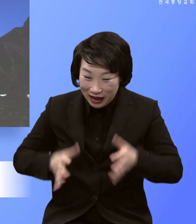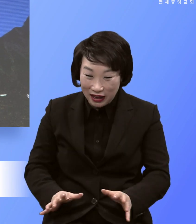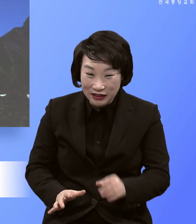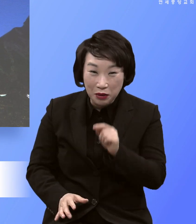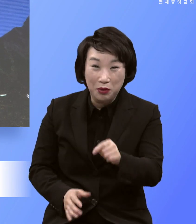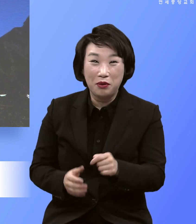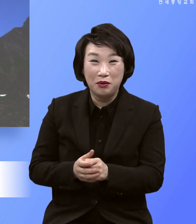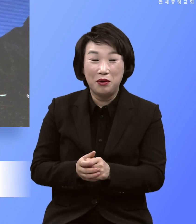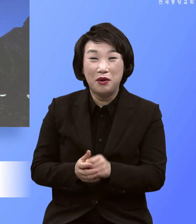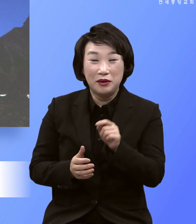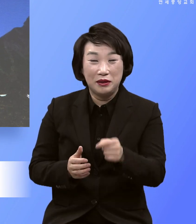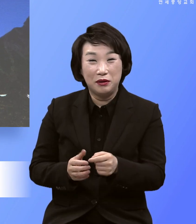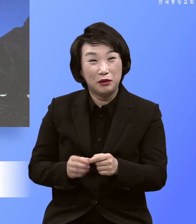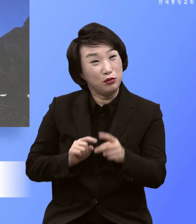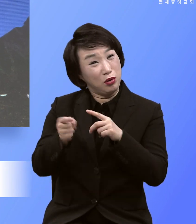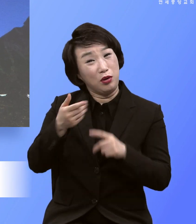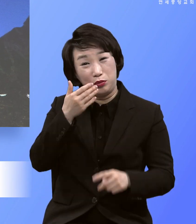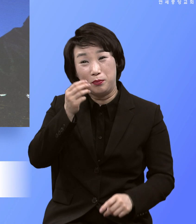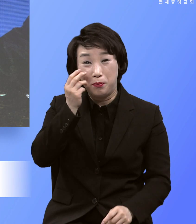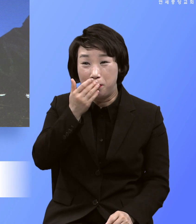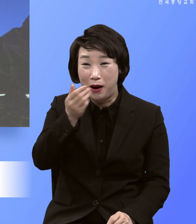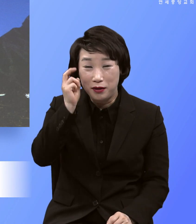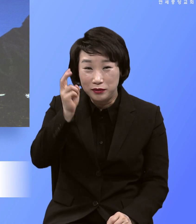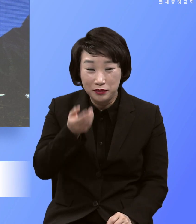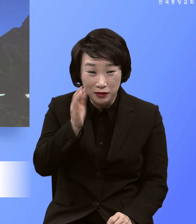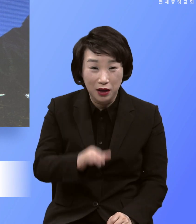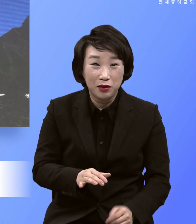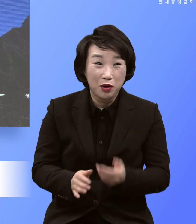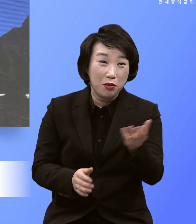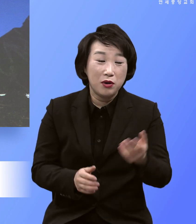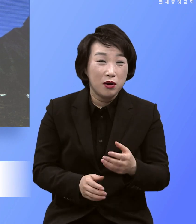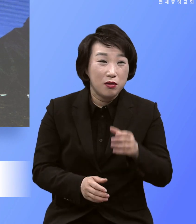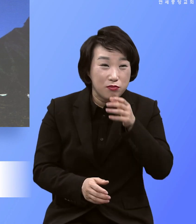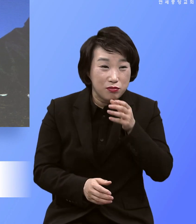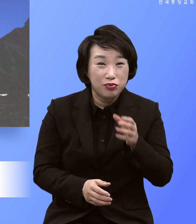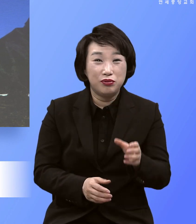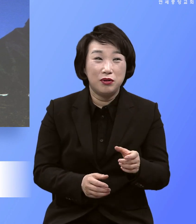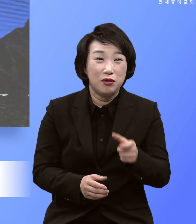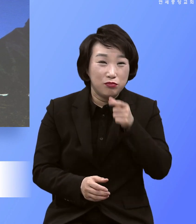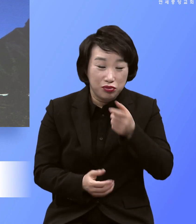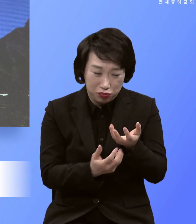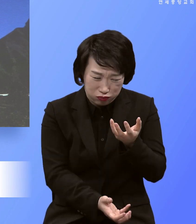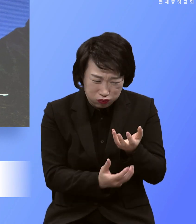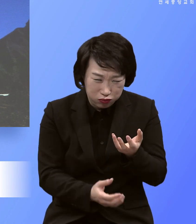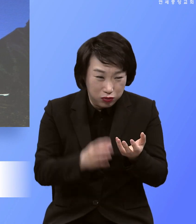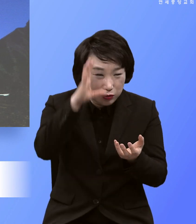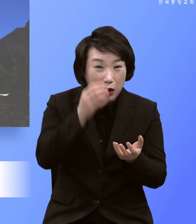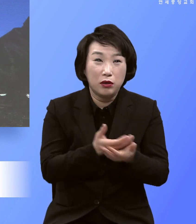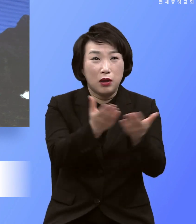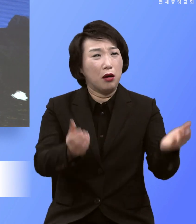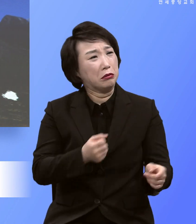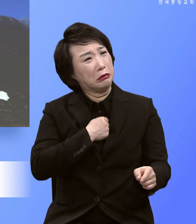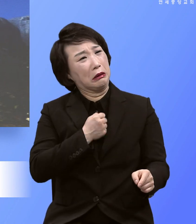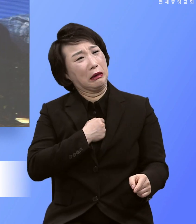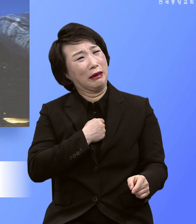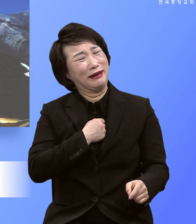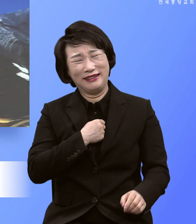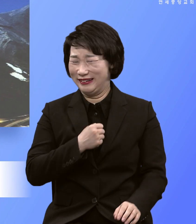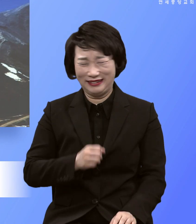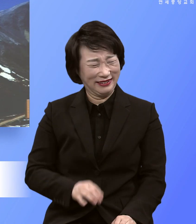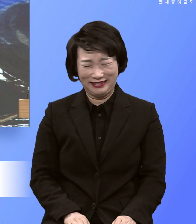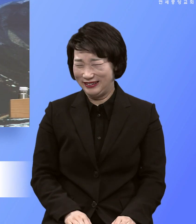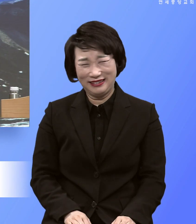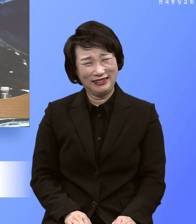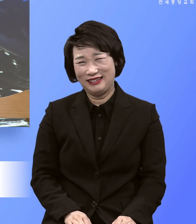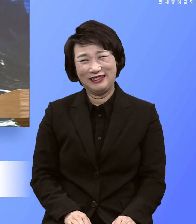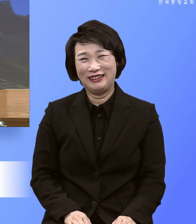나왔다 한다면 이해가 되지만 삶은 계란을 중에 얼마나 답답한 일인가 보세요. 예,